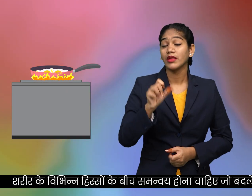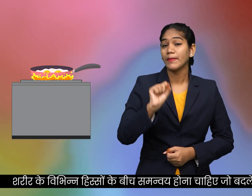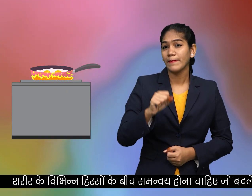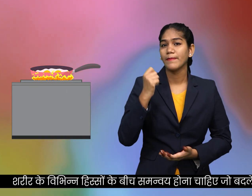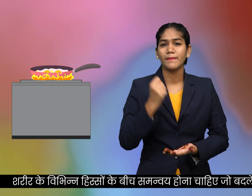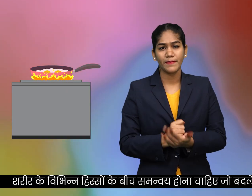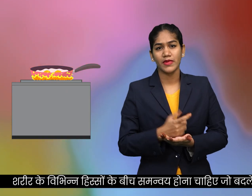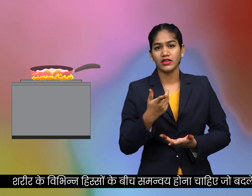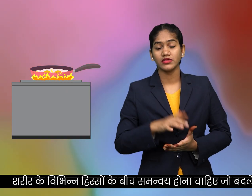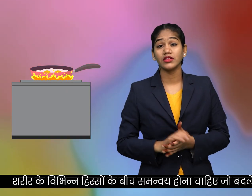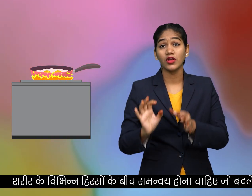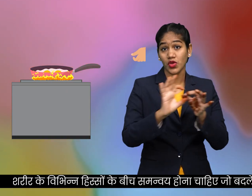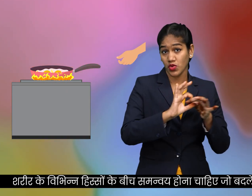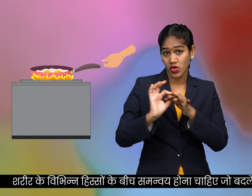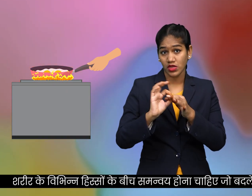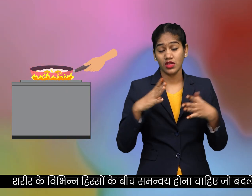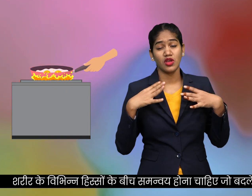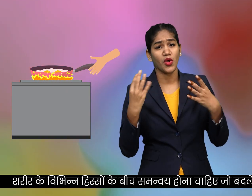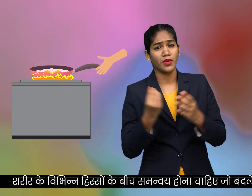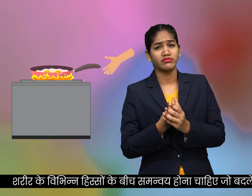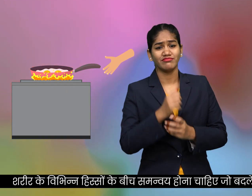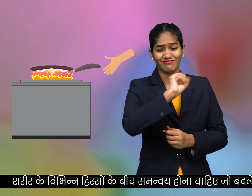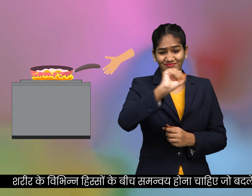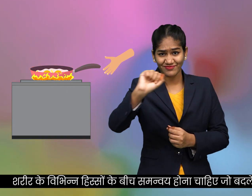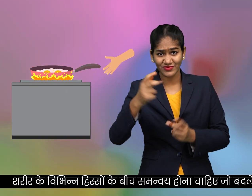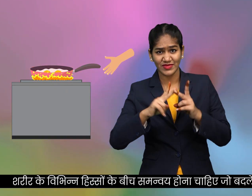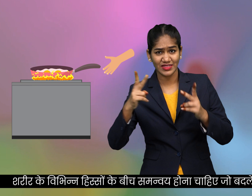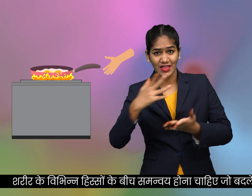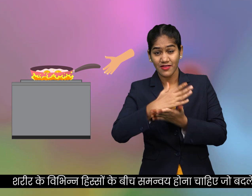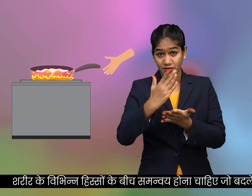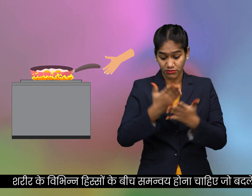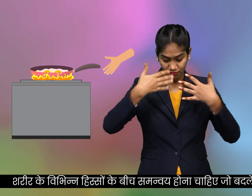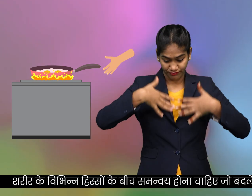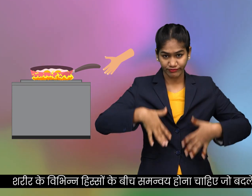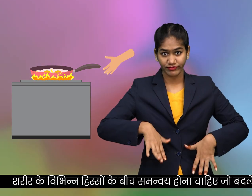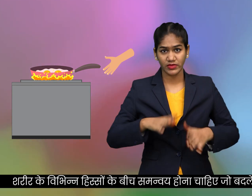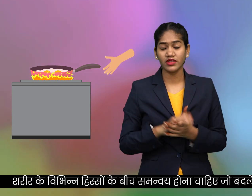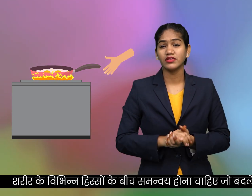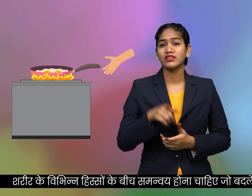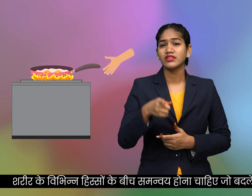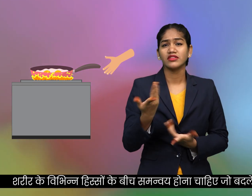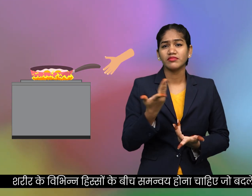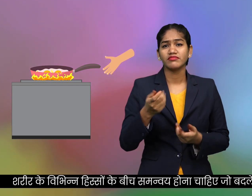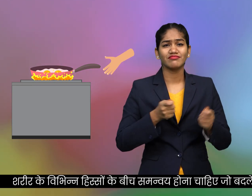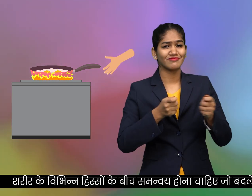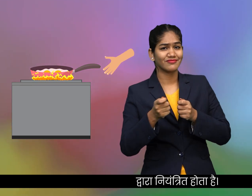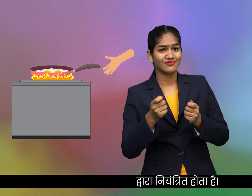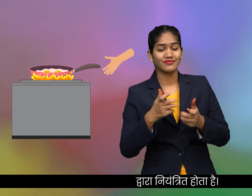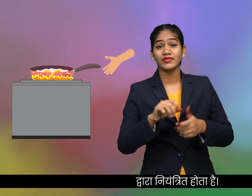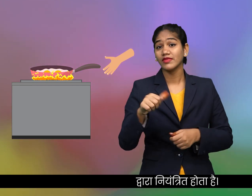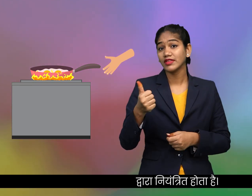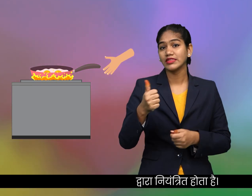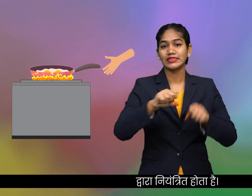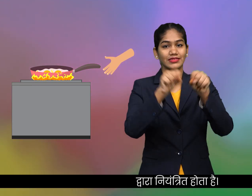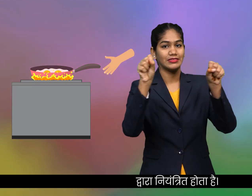शरीर के विभिन्न हिस्सों के बीच समन्वय होना चाहिए जो बदले में किसी अन्य प्रणाली